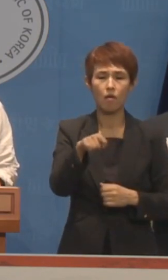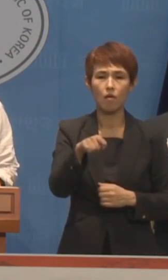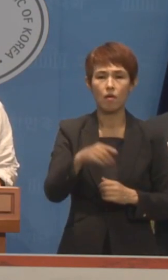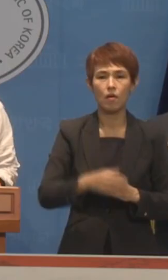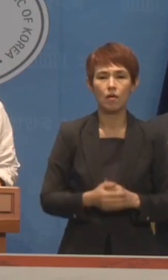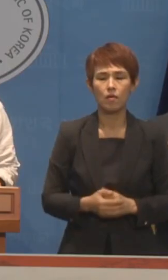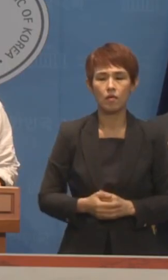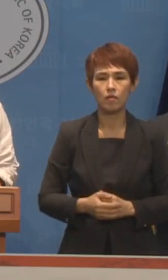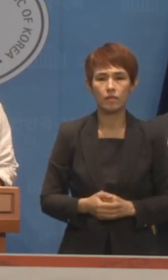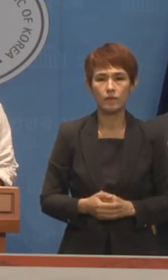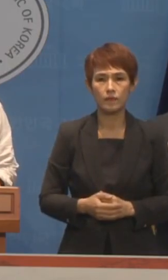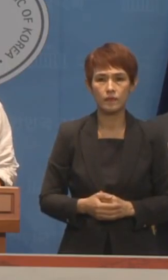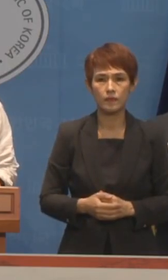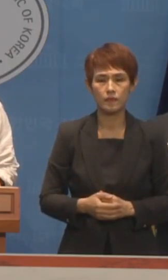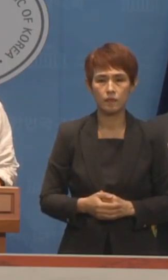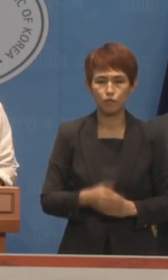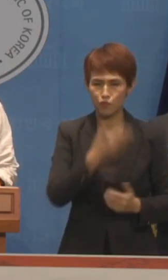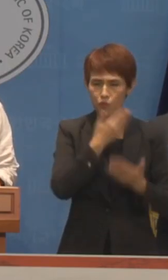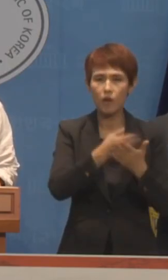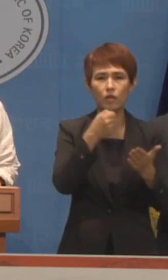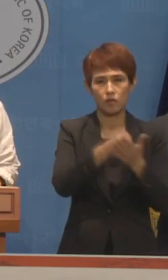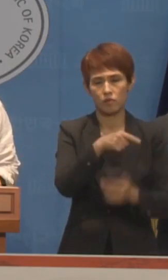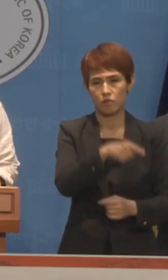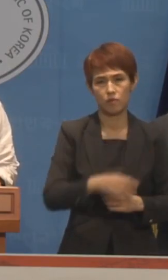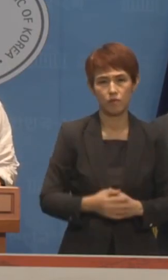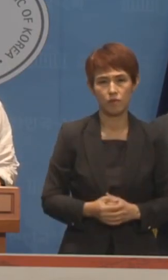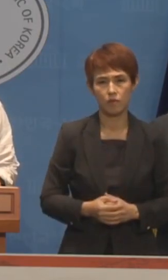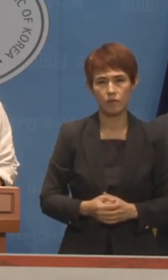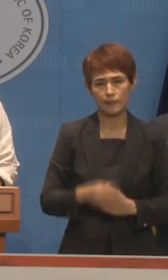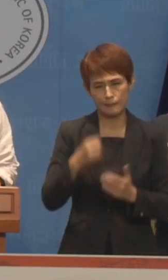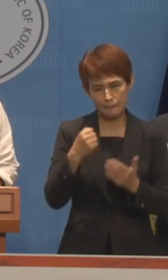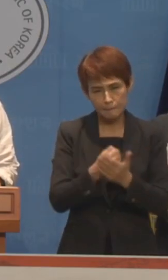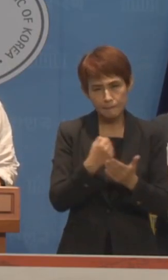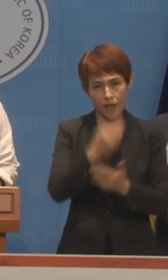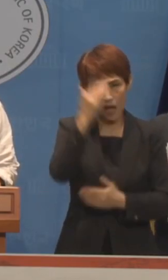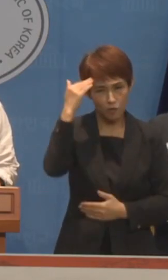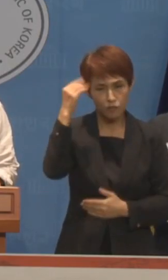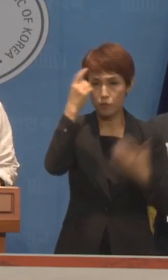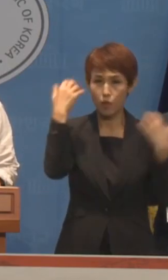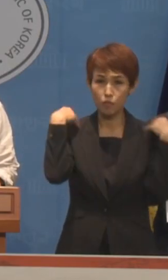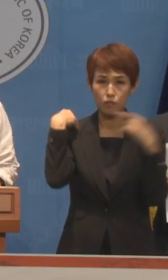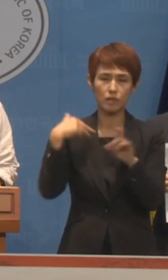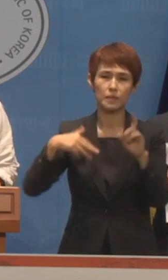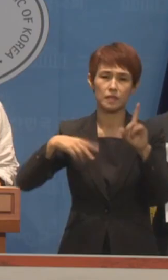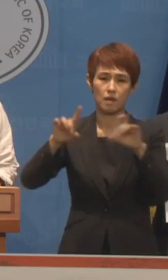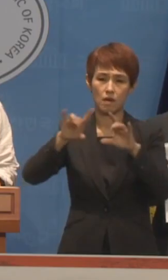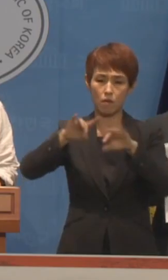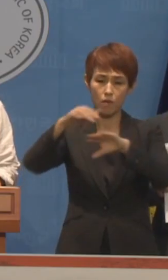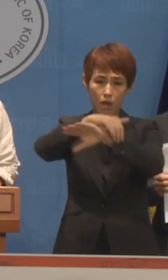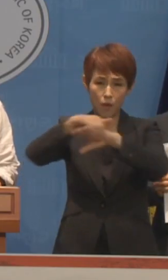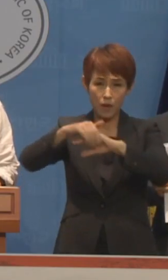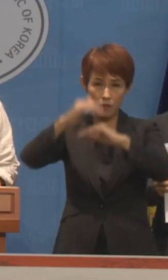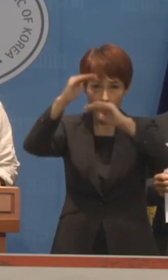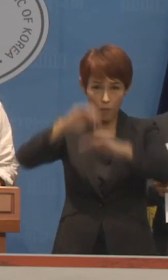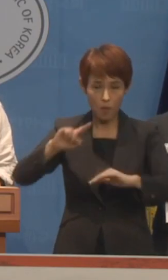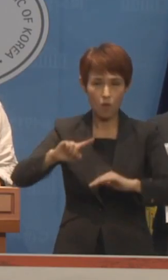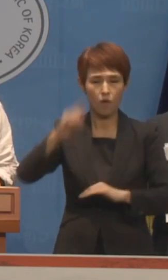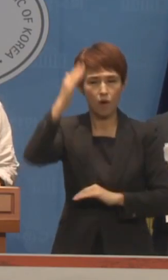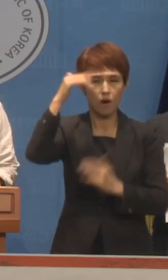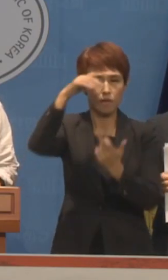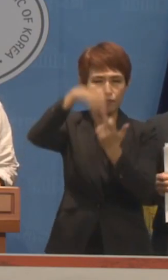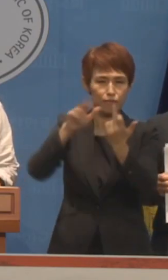가속화하는 방안으로서 결정을 내린 것입니다. 안타깝게도 한국 정부의 11차 정기본안을 보면